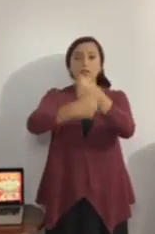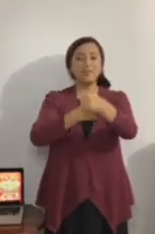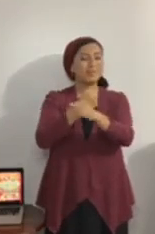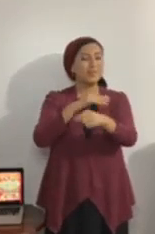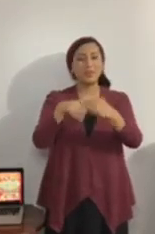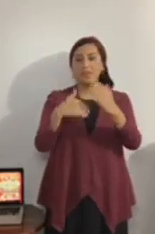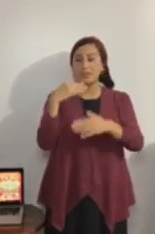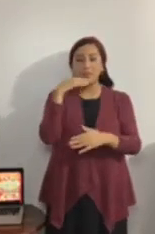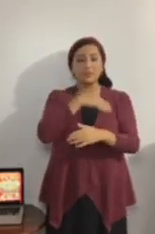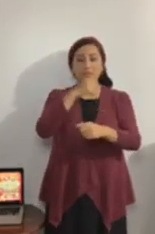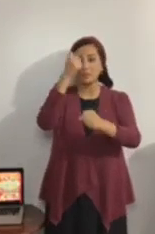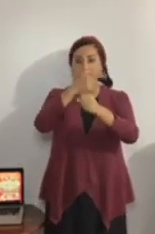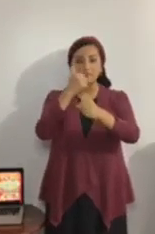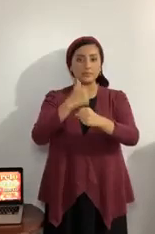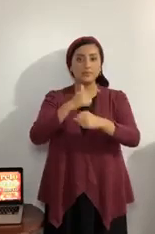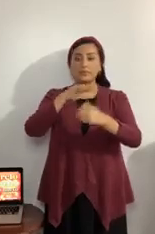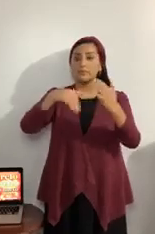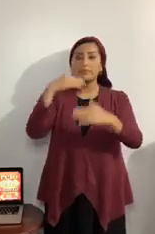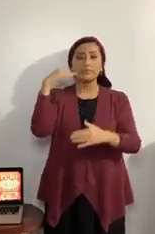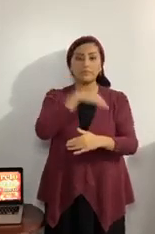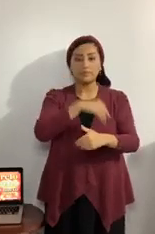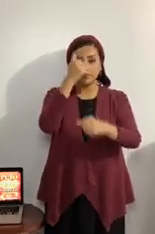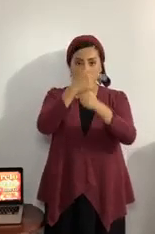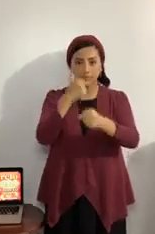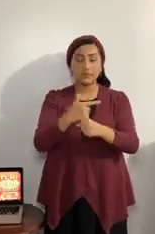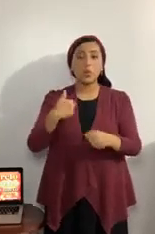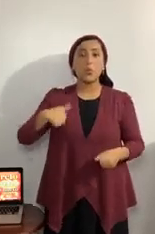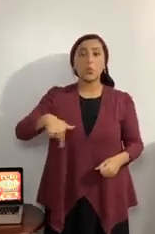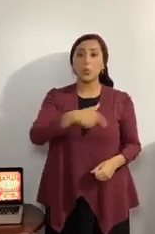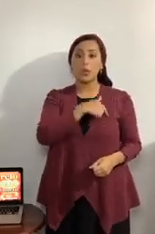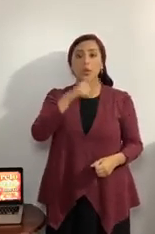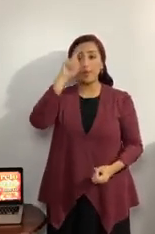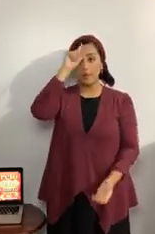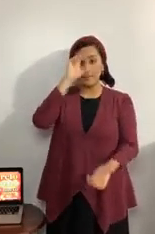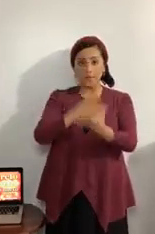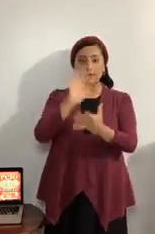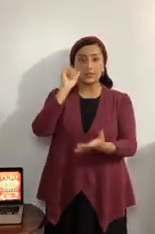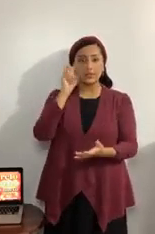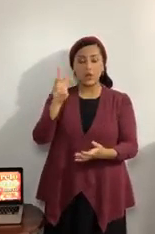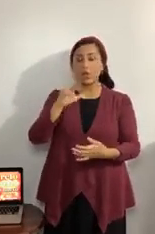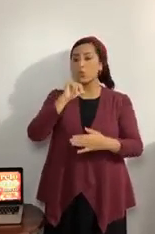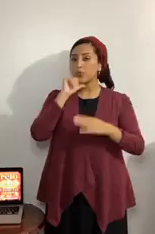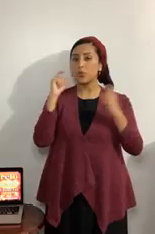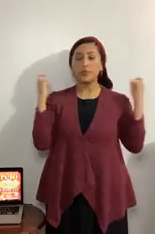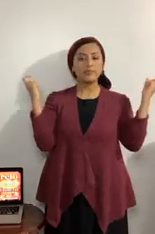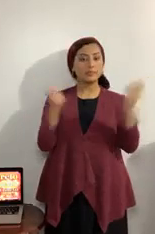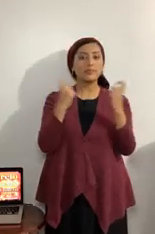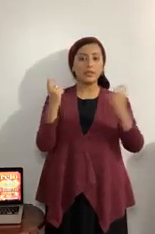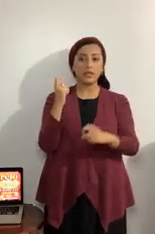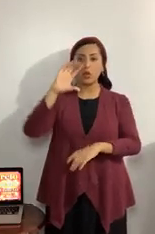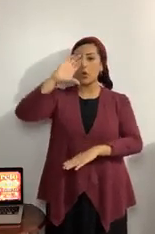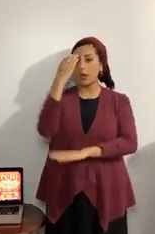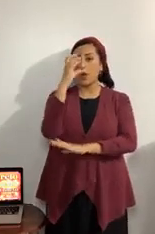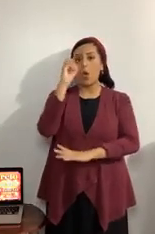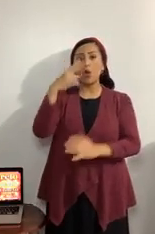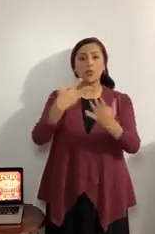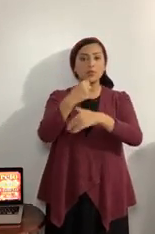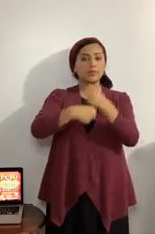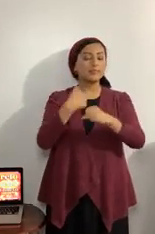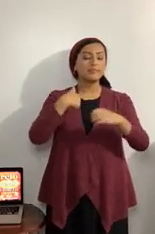hermano. Todo esto es satánico. Los meshijim, los mesiánicos, no celebramos estas fiestas del diablo. Ahora veamos cada